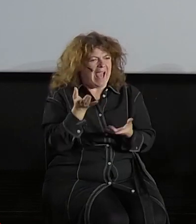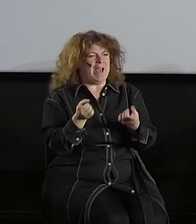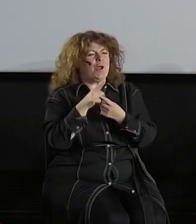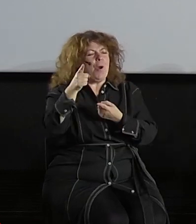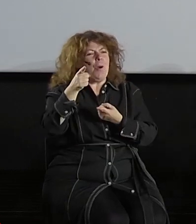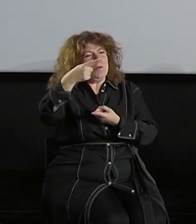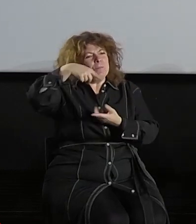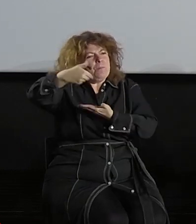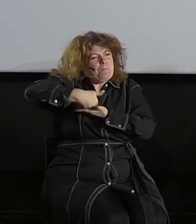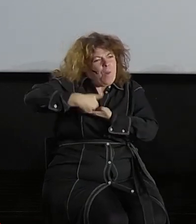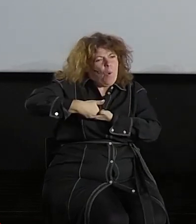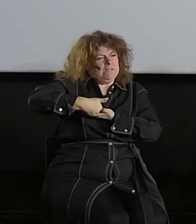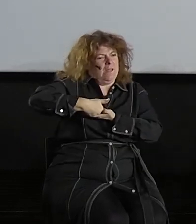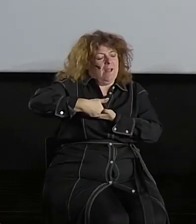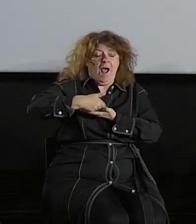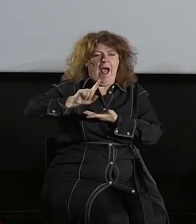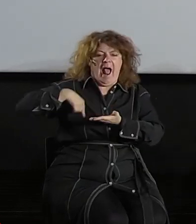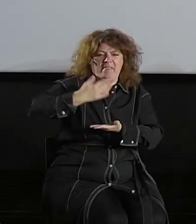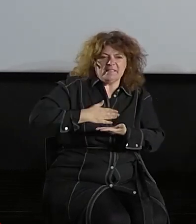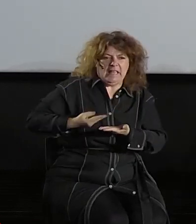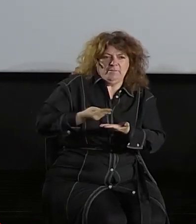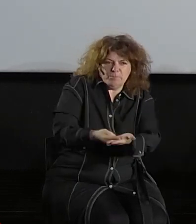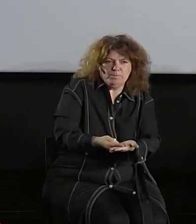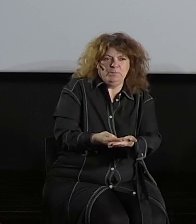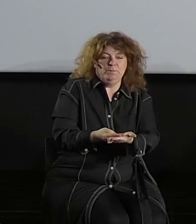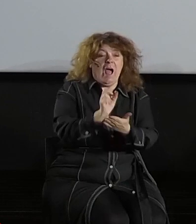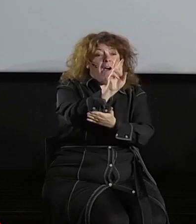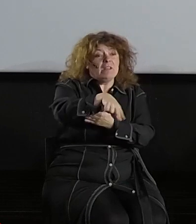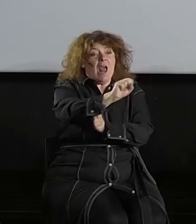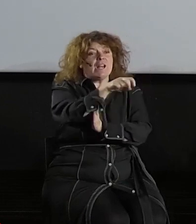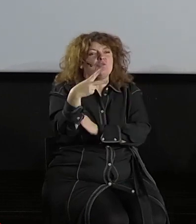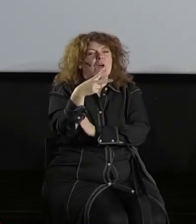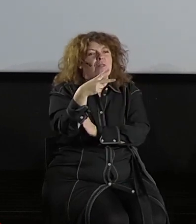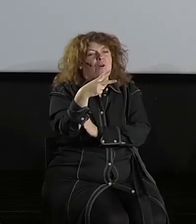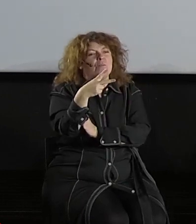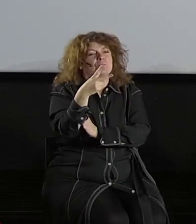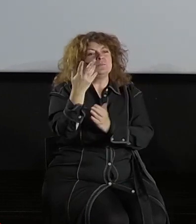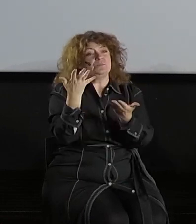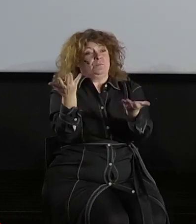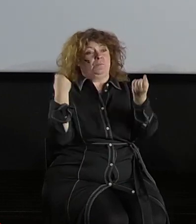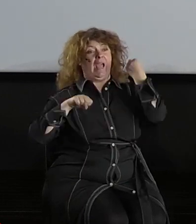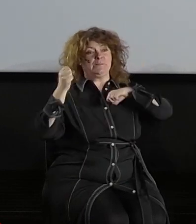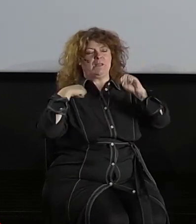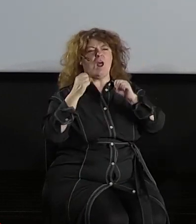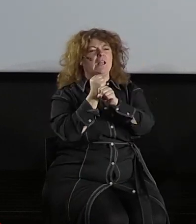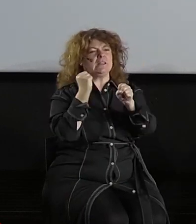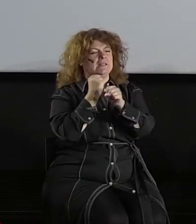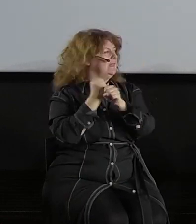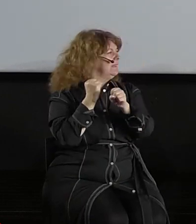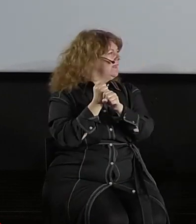Entonces al día siguiente traíamos propuestas y en el resultado final en el espectáculo Pues hay trabajos directamente que salieron de ahí